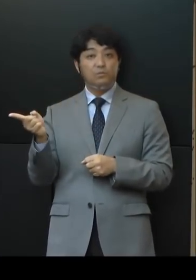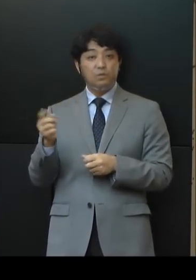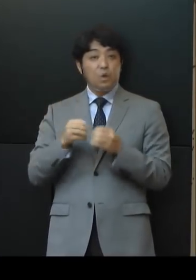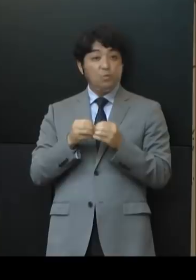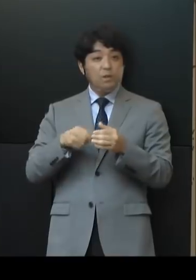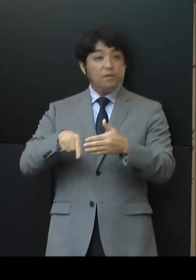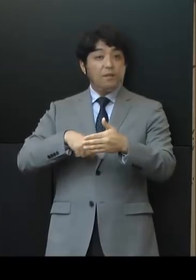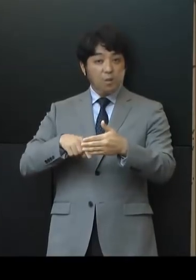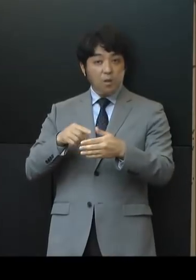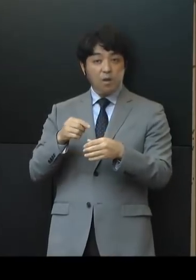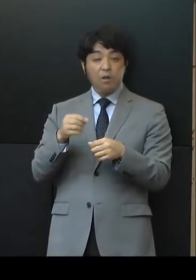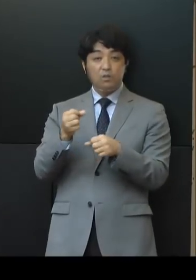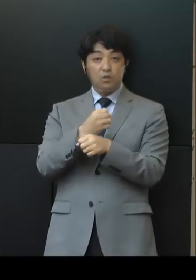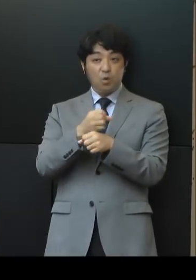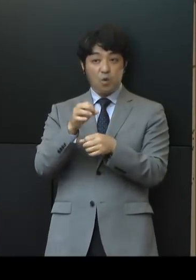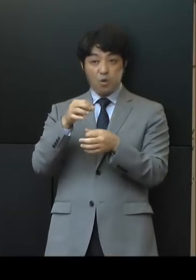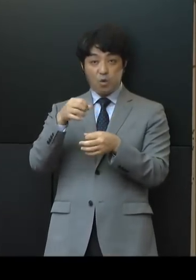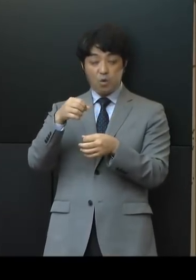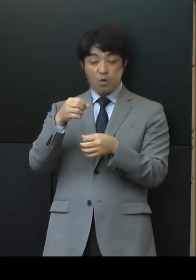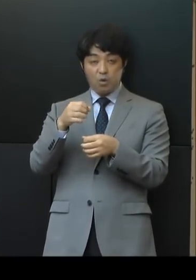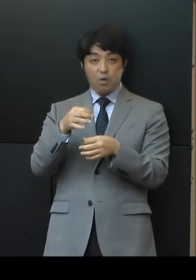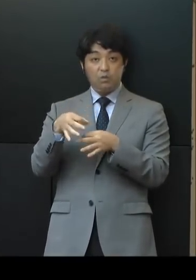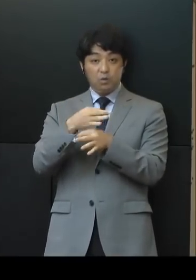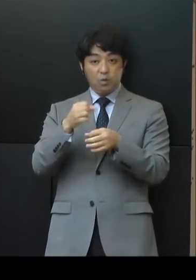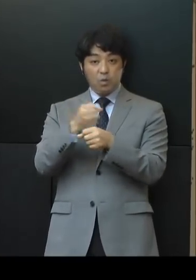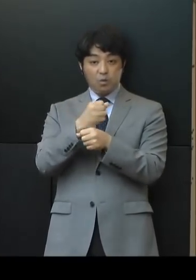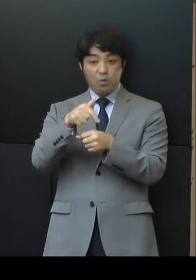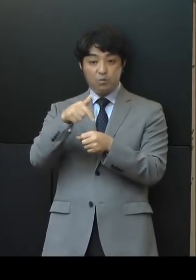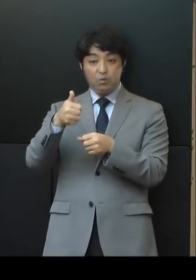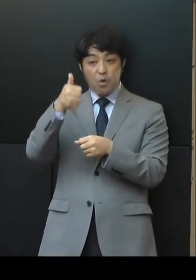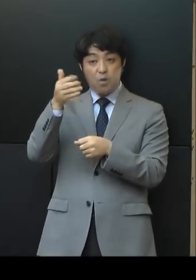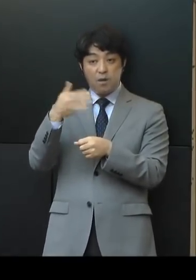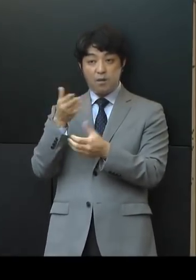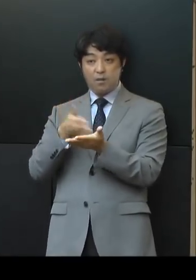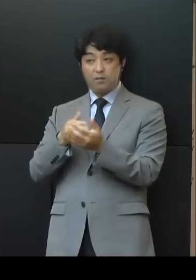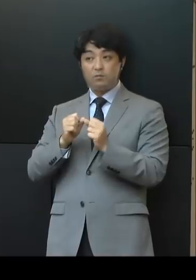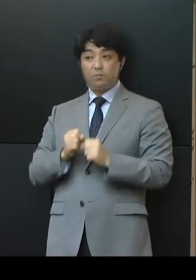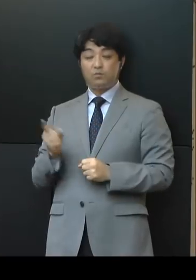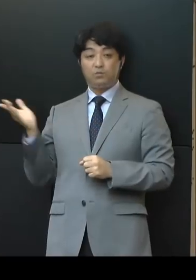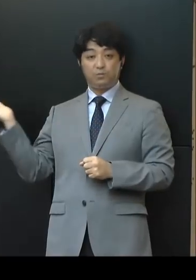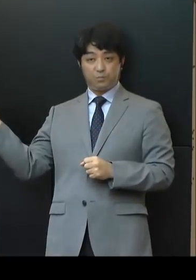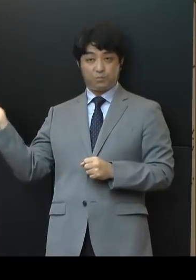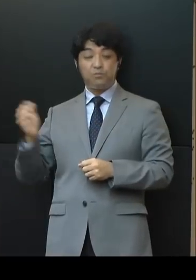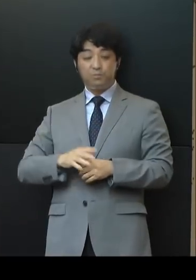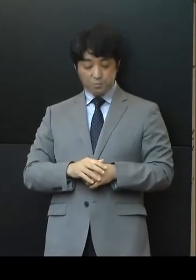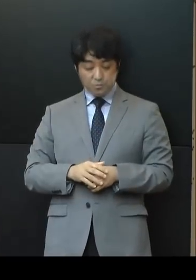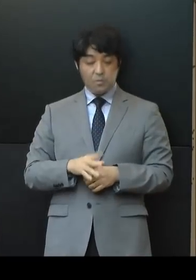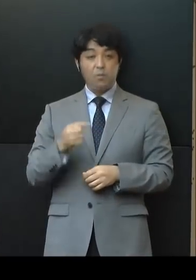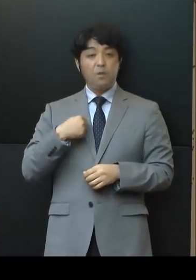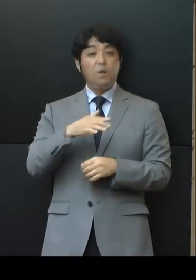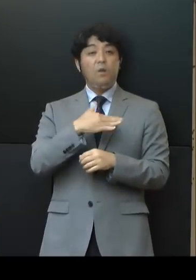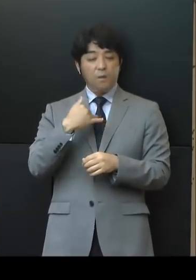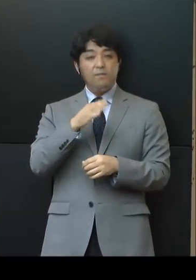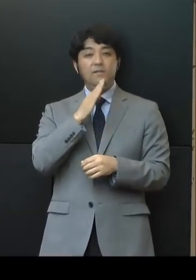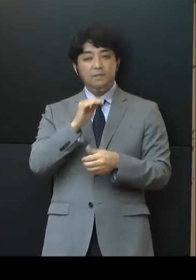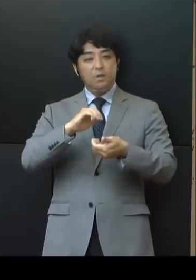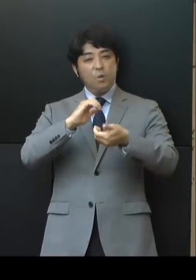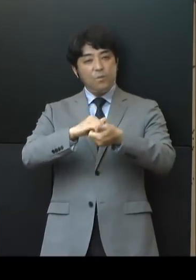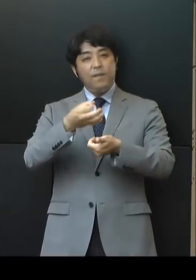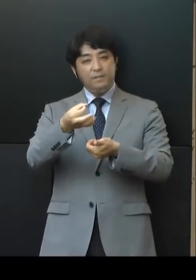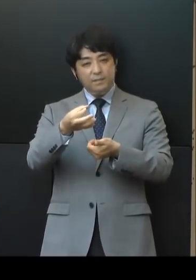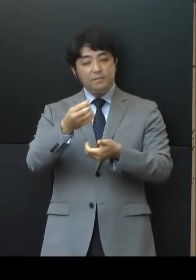答えていただきます。 はい、我々もいろんな事業者からですね、そういった固定費が非常に、しんどいと思います、